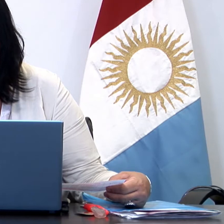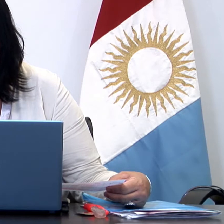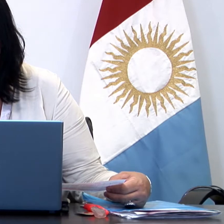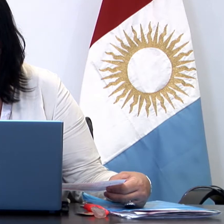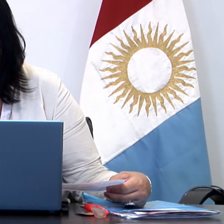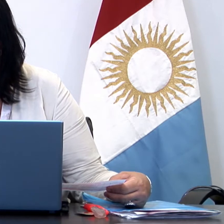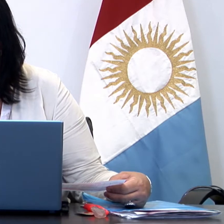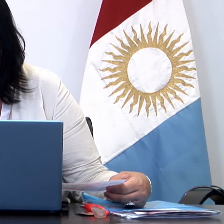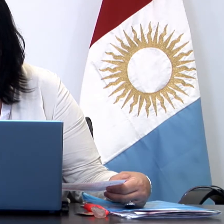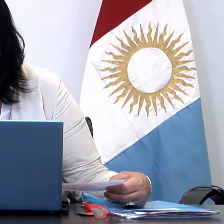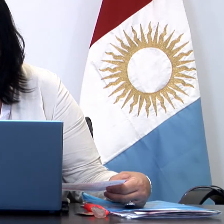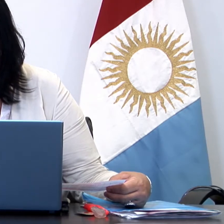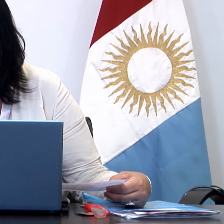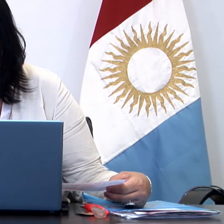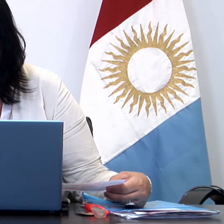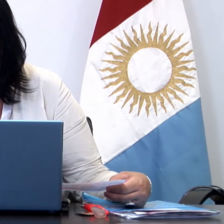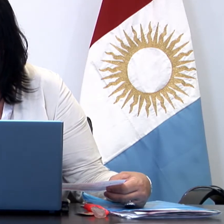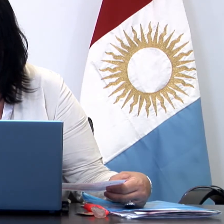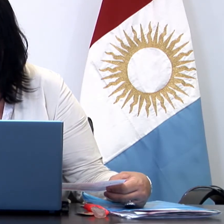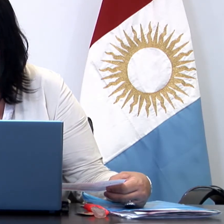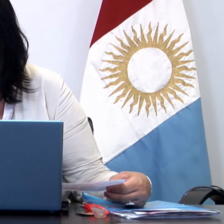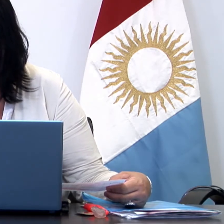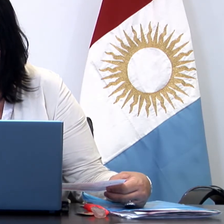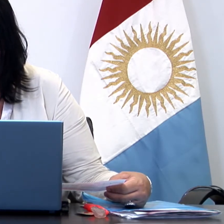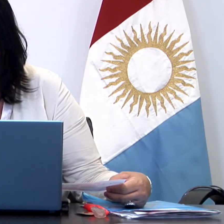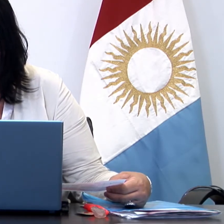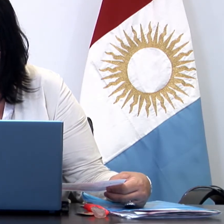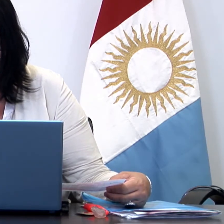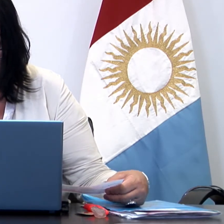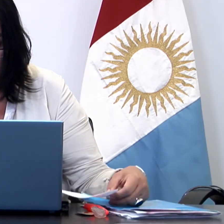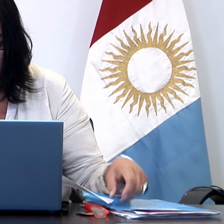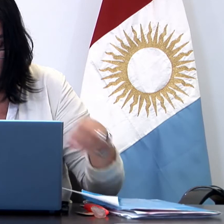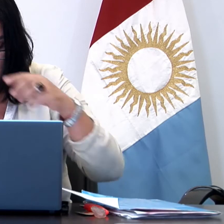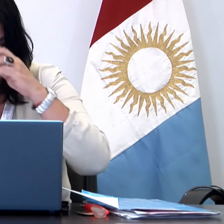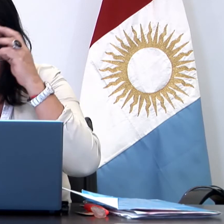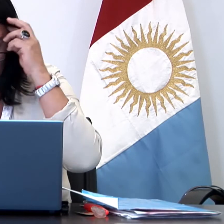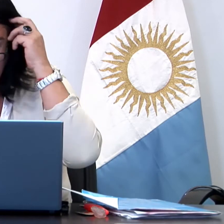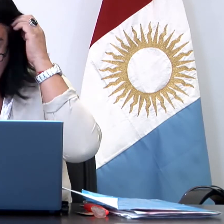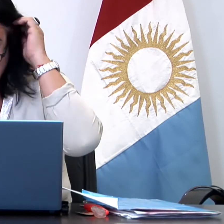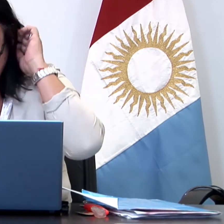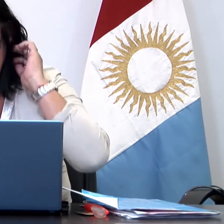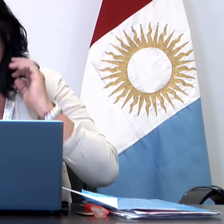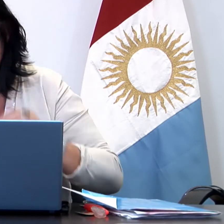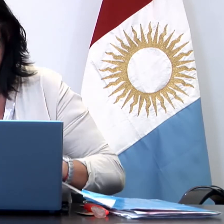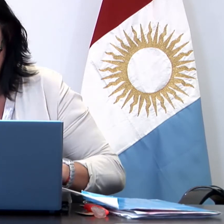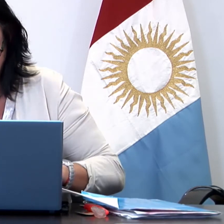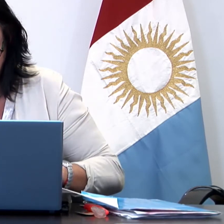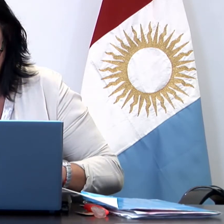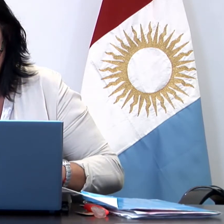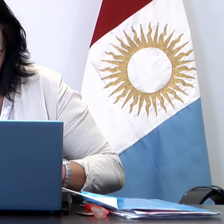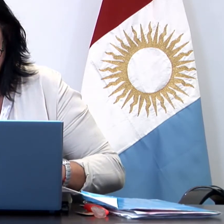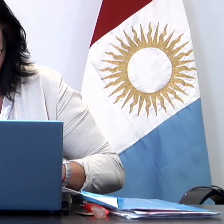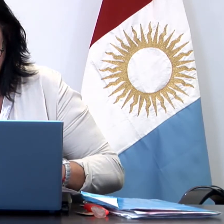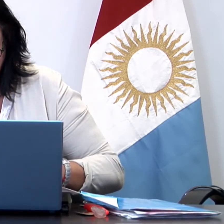Gabriel Alejandra, Stout Julieta Dayana, Ríos Miriam del Valle, López Leoncio